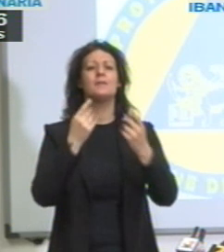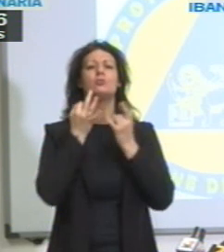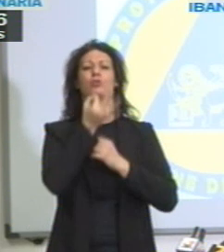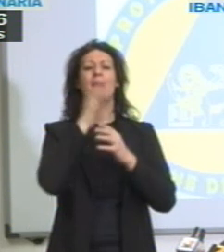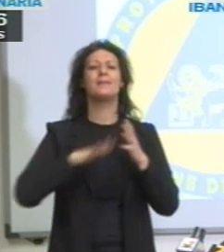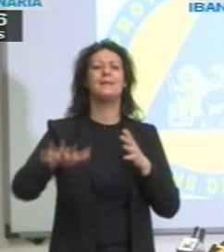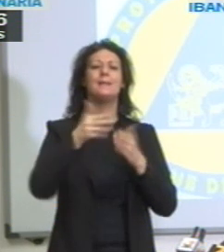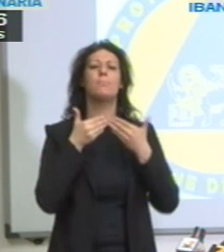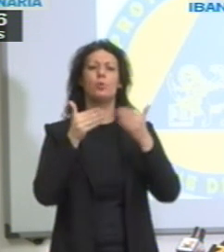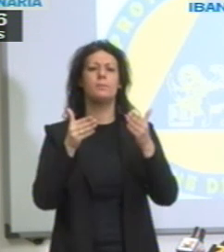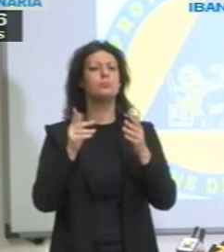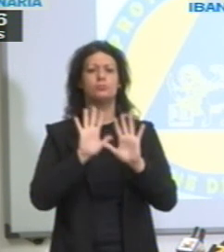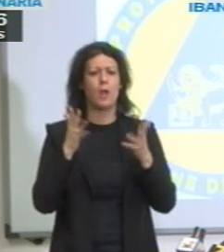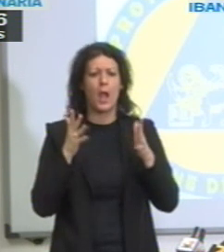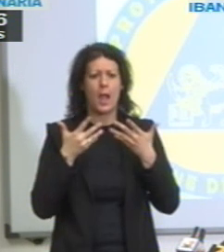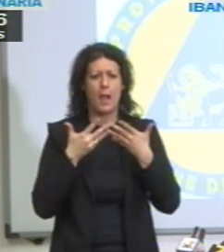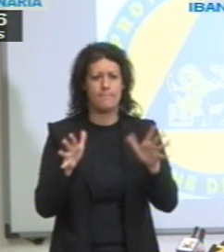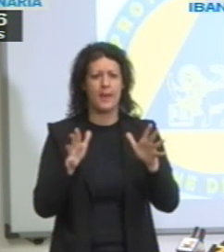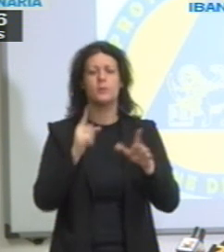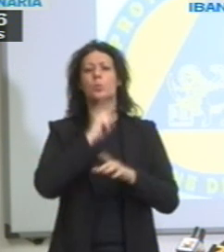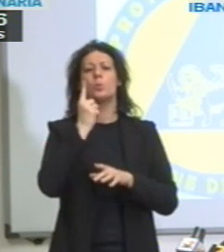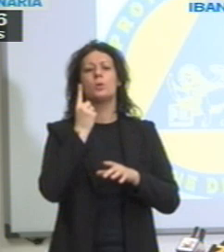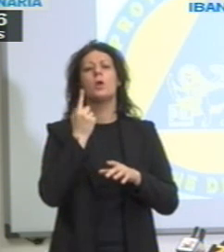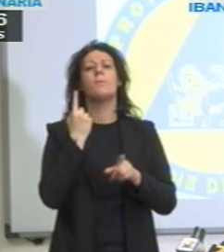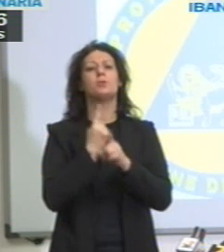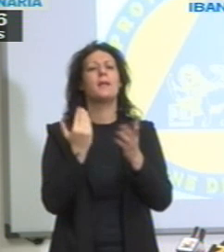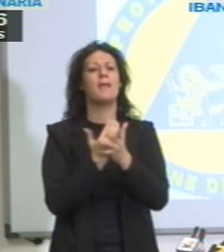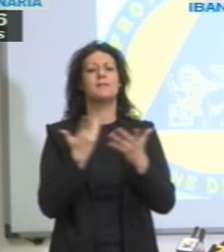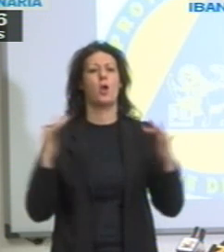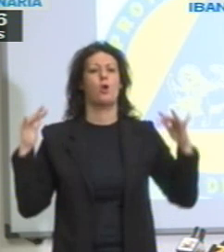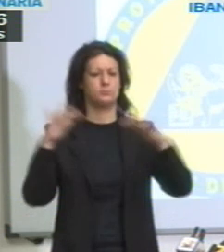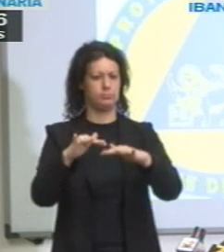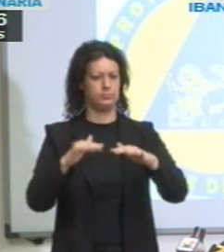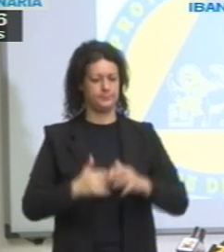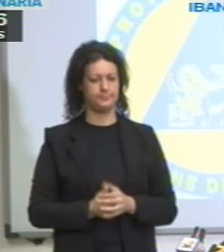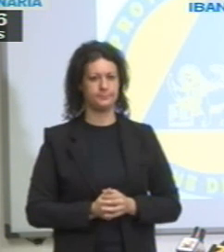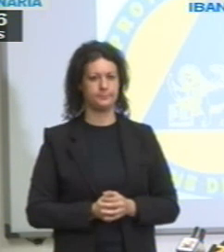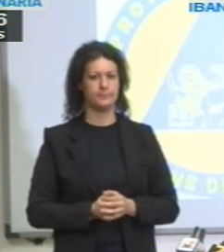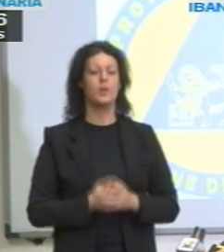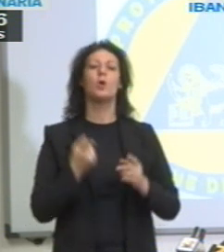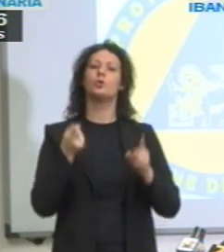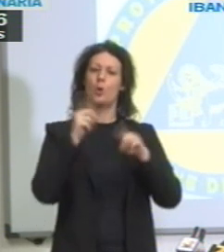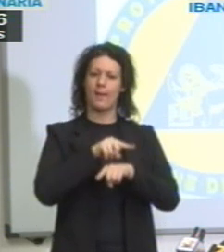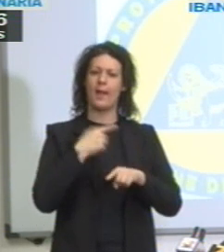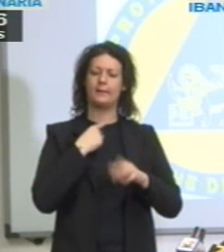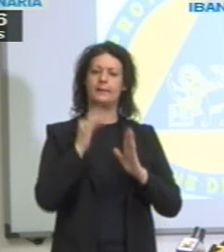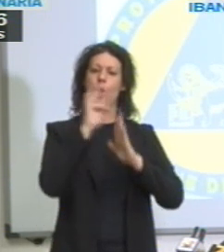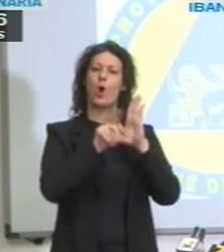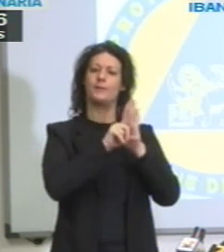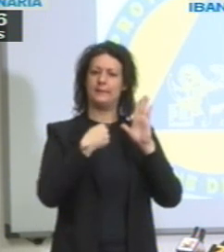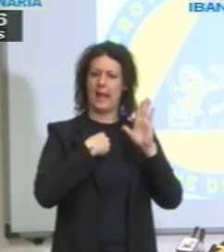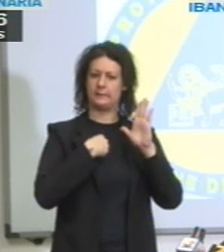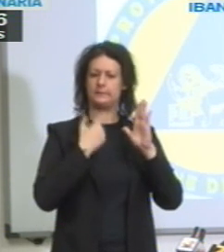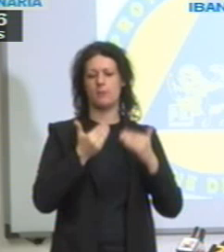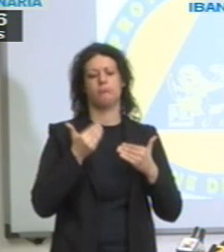aperti, l'unica roba da evitare è l'assembramento. Come domani l'ordinanza che prorogheremo, spieghiamo un po' meglio